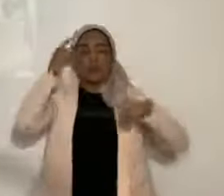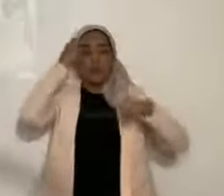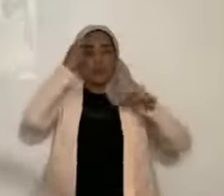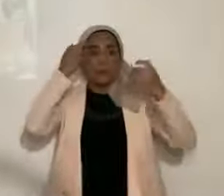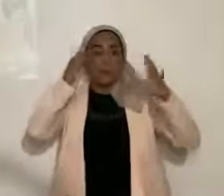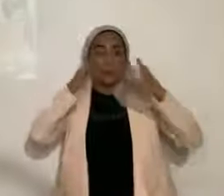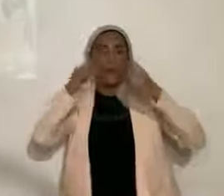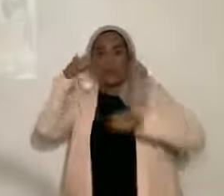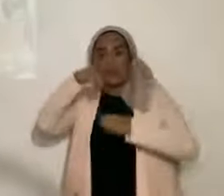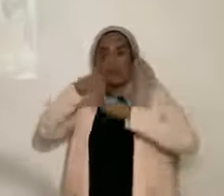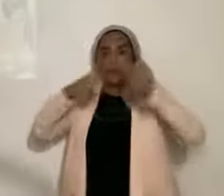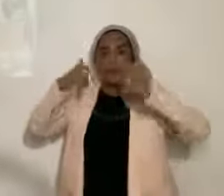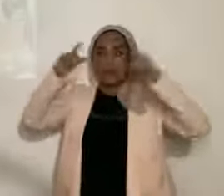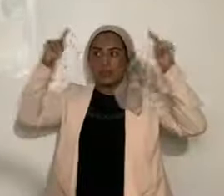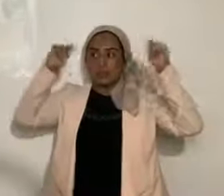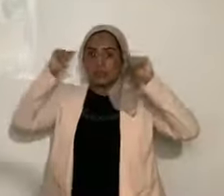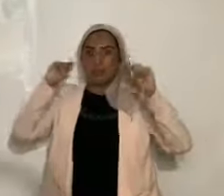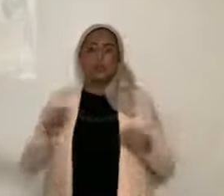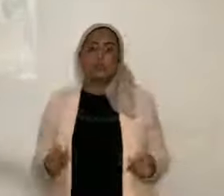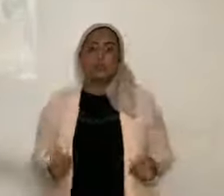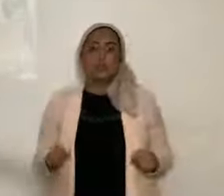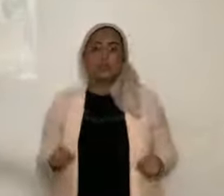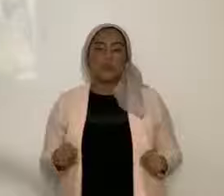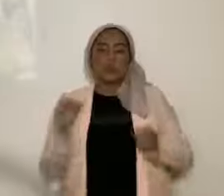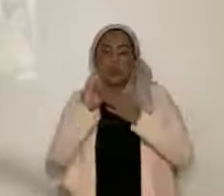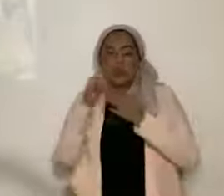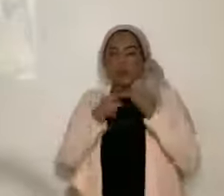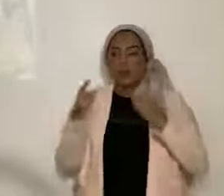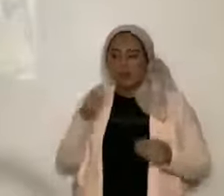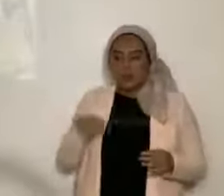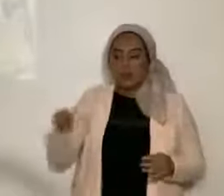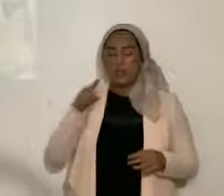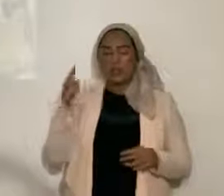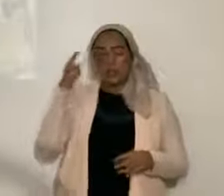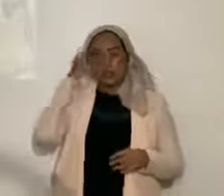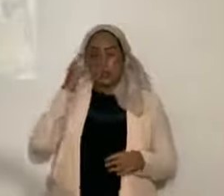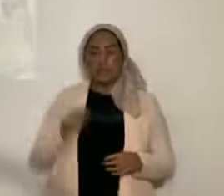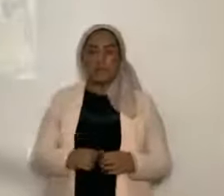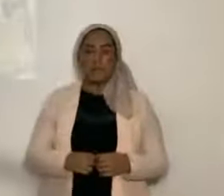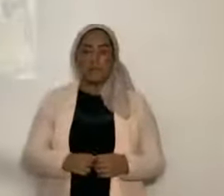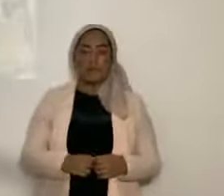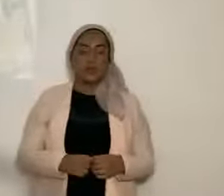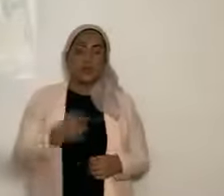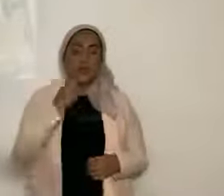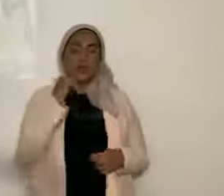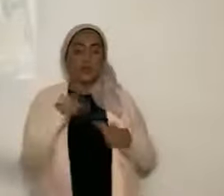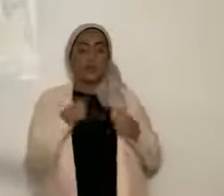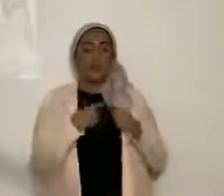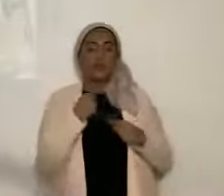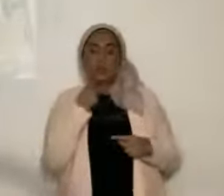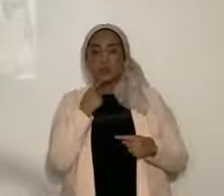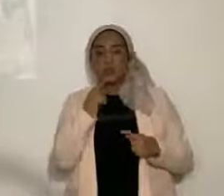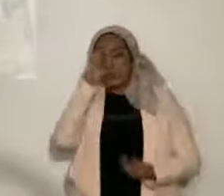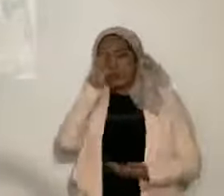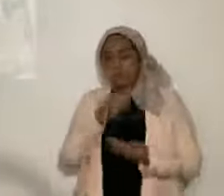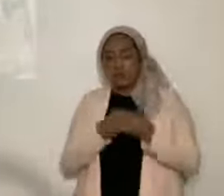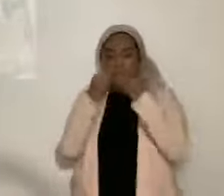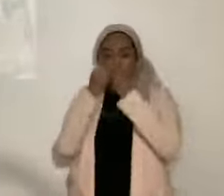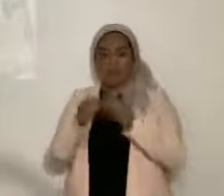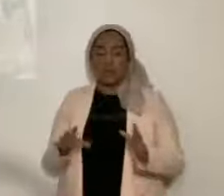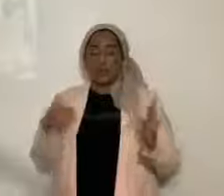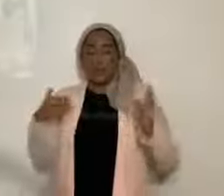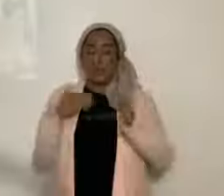estaban en la gran tribulación. Eso es lo que estaban pensando ellos. Y cuando dice hijo de perdición, que es